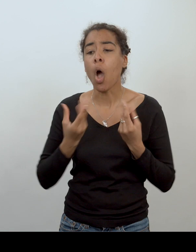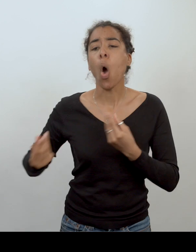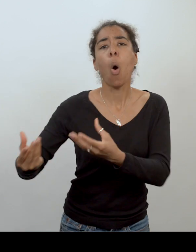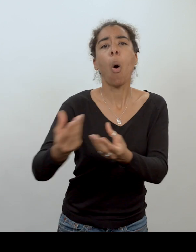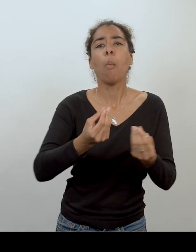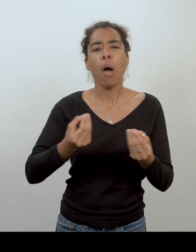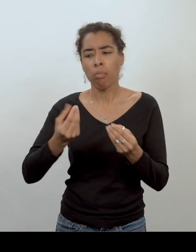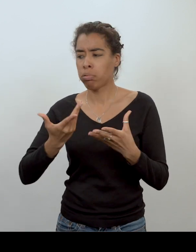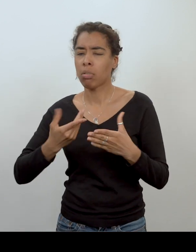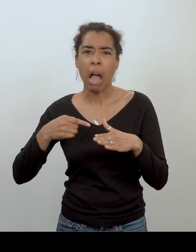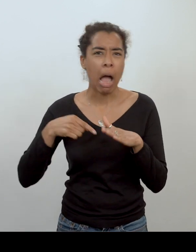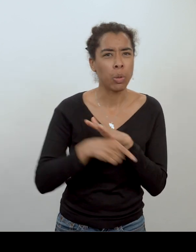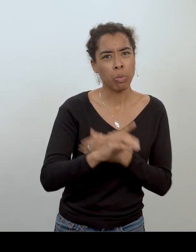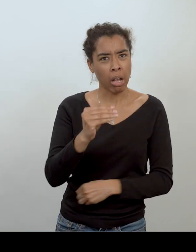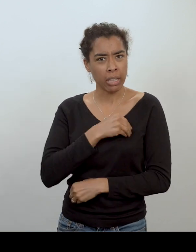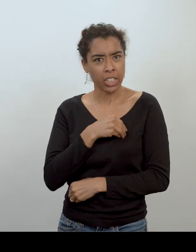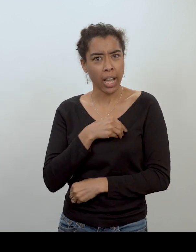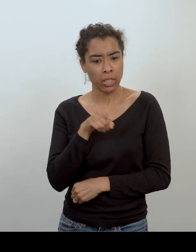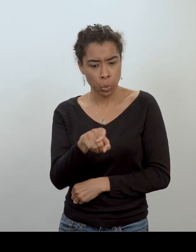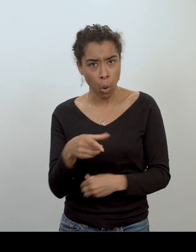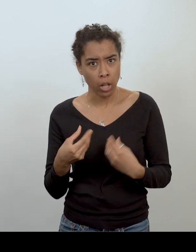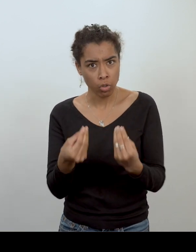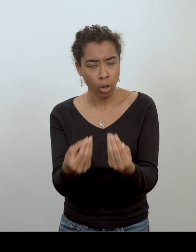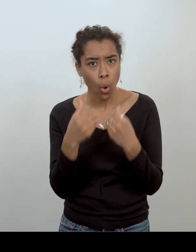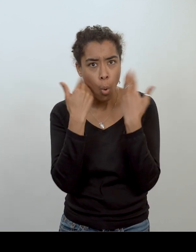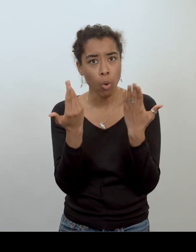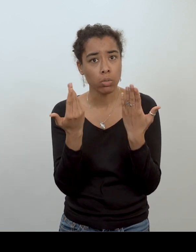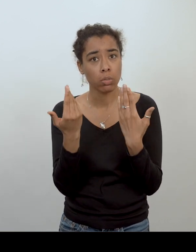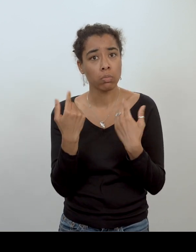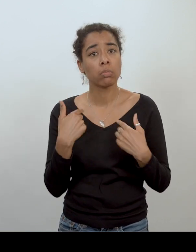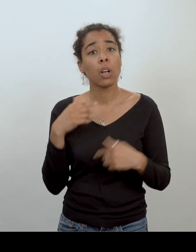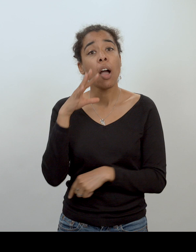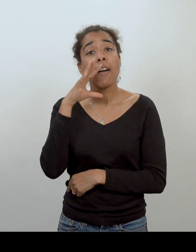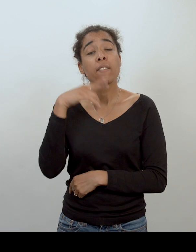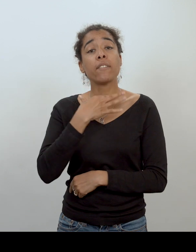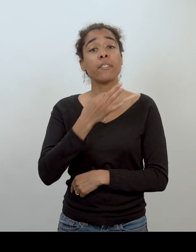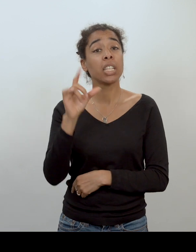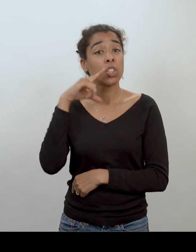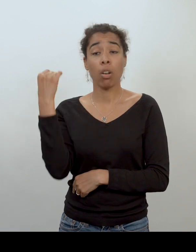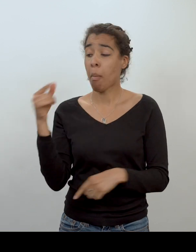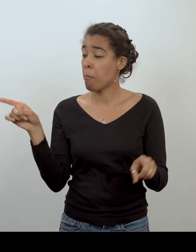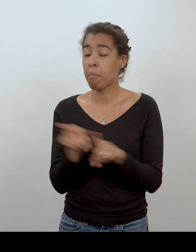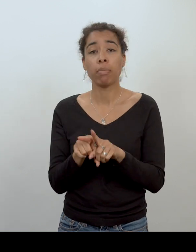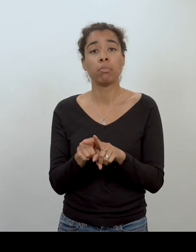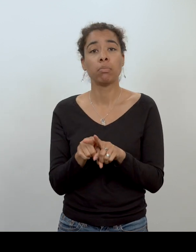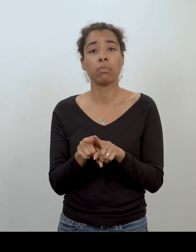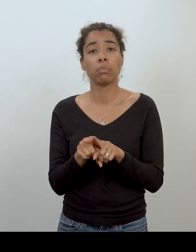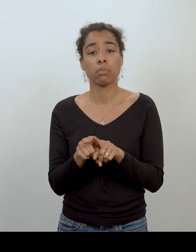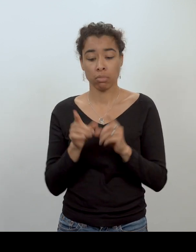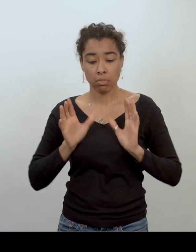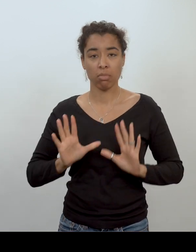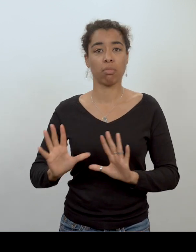au milieu de cette génération adultère et pécheresse, le Fils de l'homme aura aussi honte de